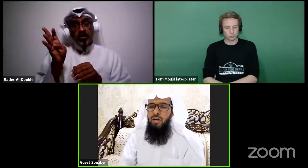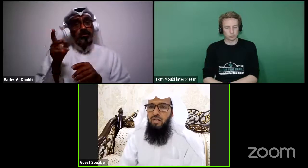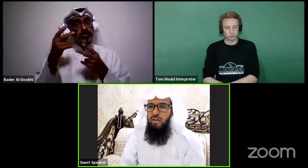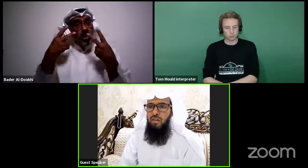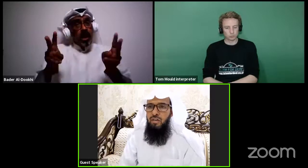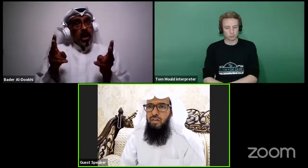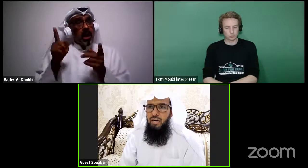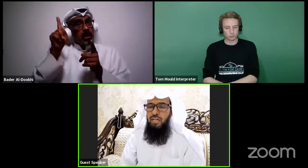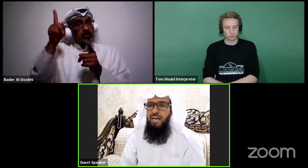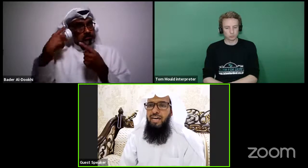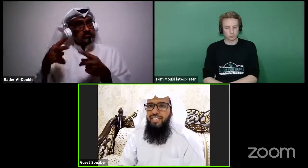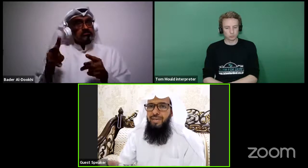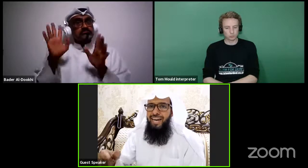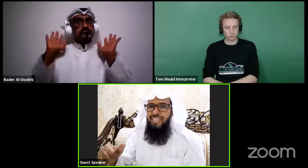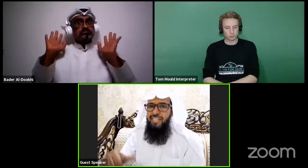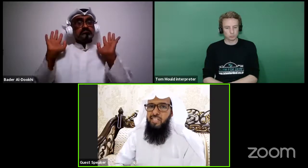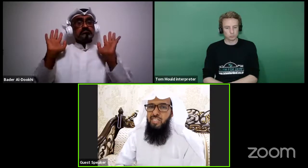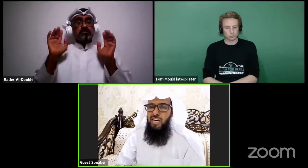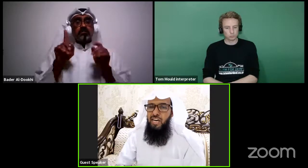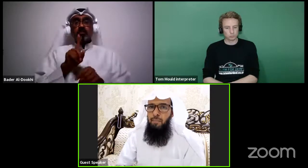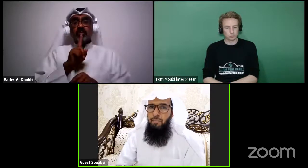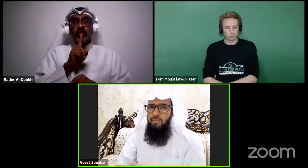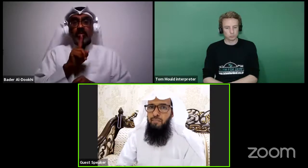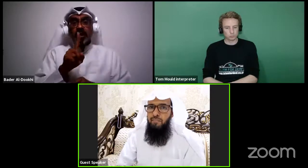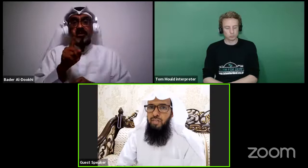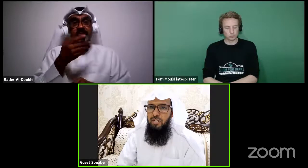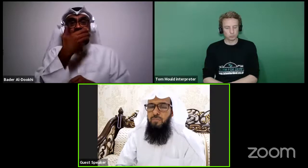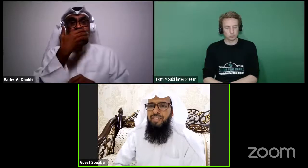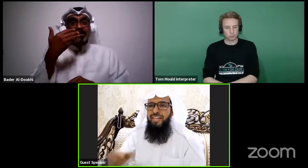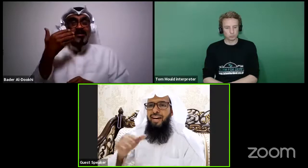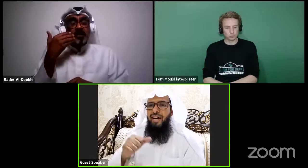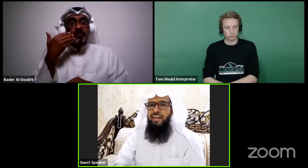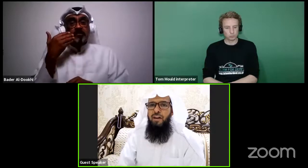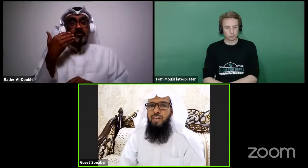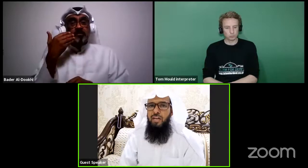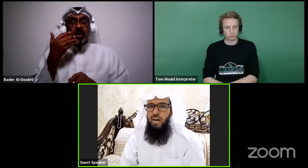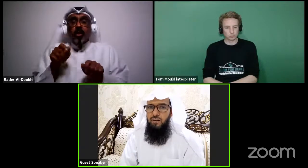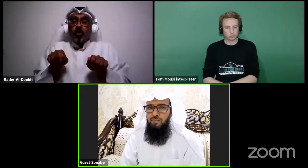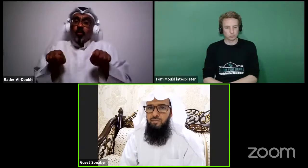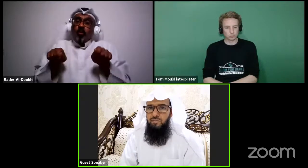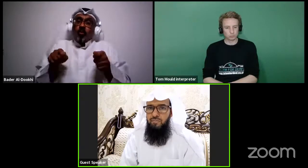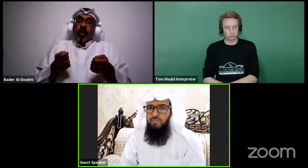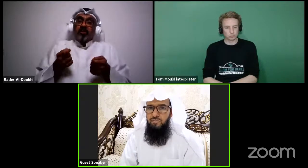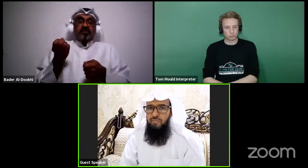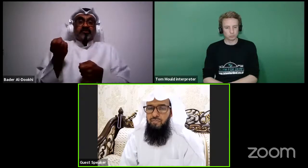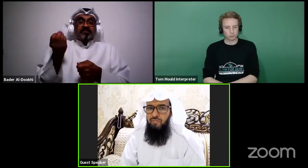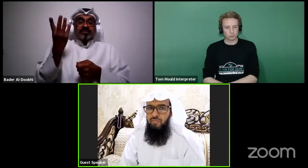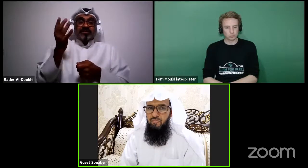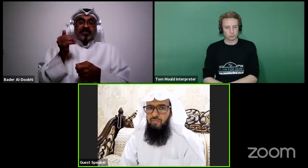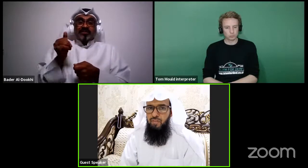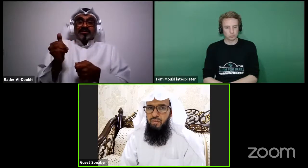له، لكن من أجل الصيام امتنع عنها في النهار.